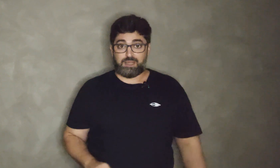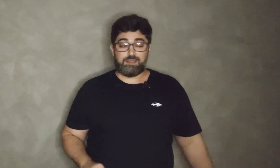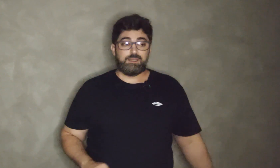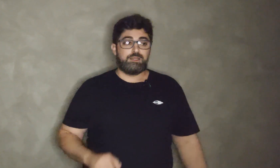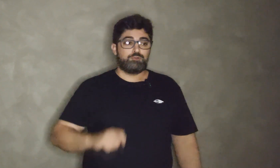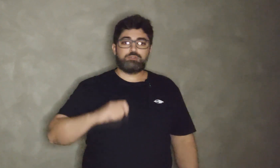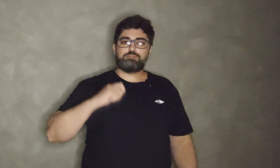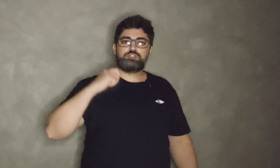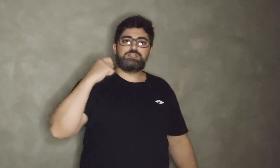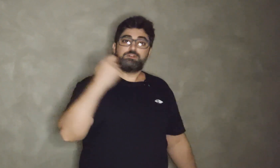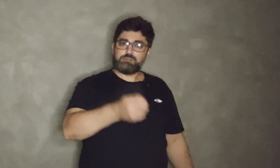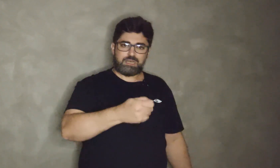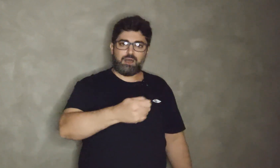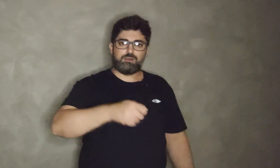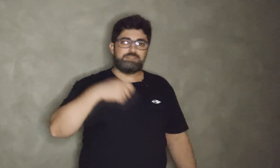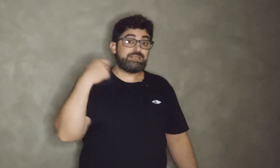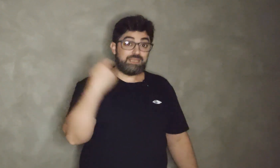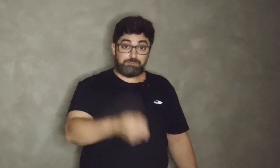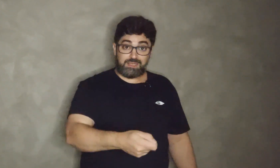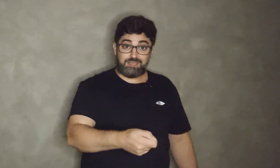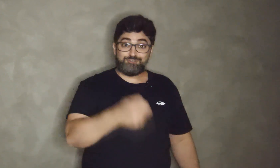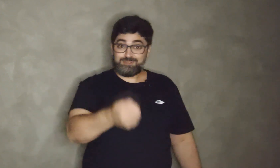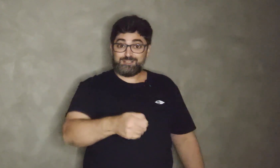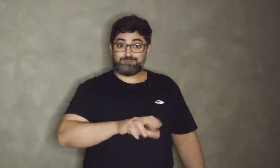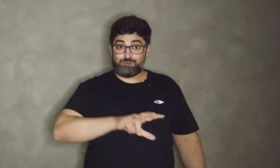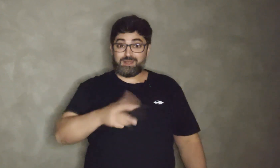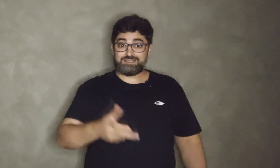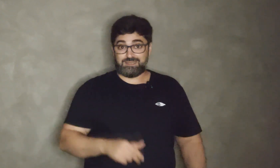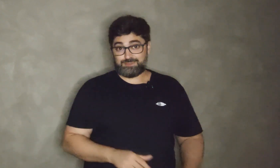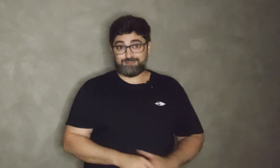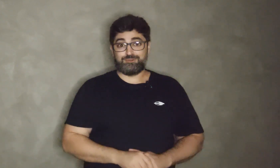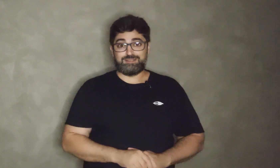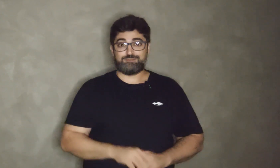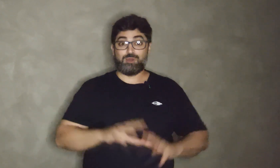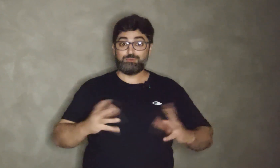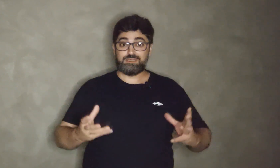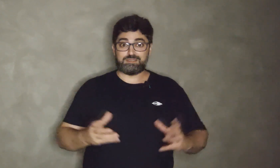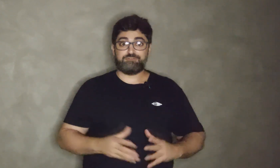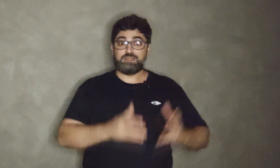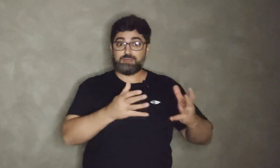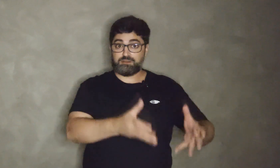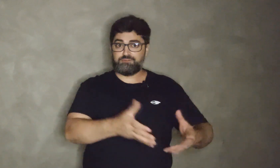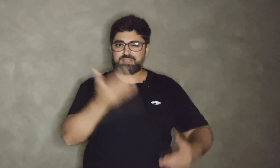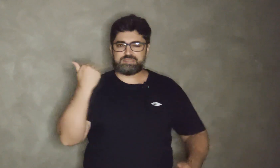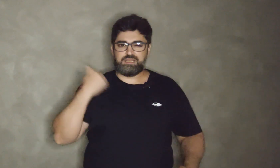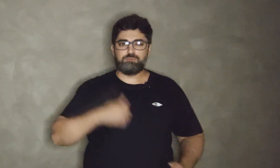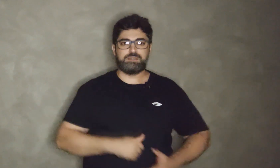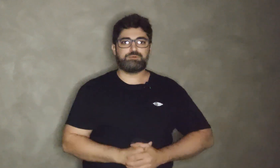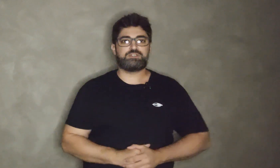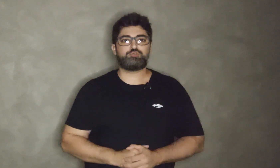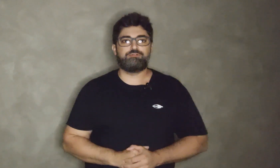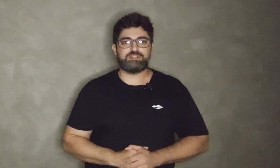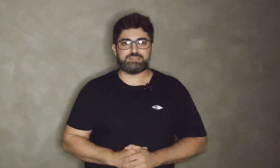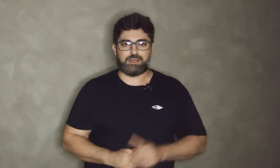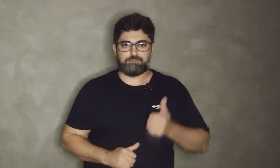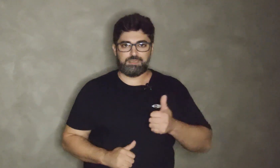tá? No outro dia, na outra aula, eu entreguei para eles o texto com as adaptações, com a mudança. Falei, eu quero que vocês leiam para depois a gente conversar,